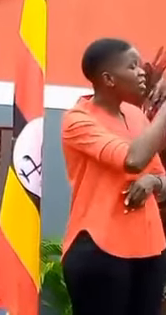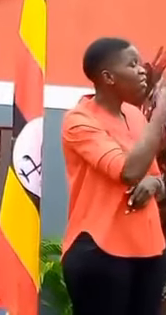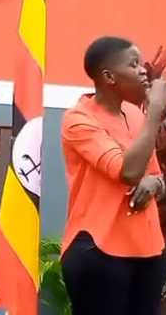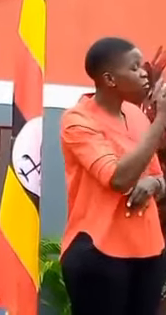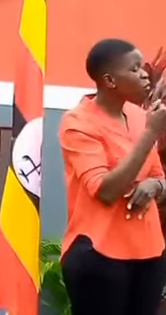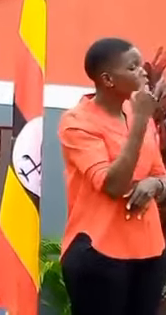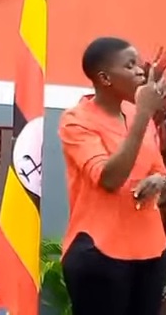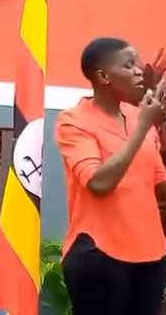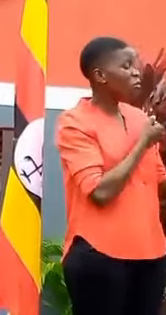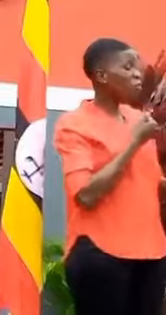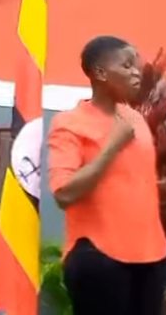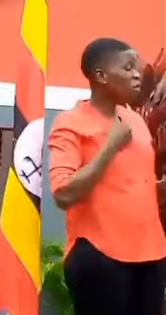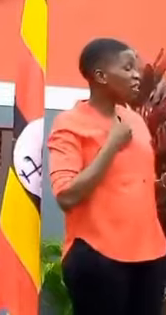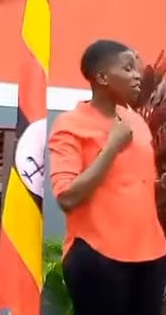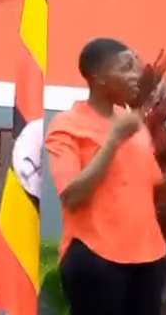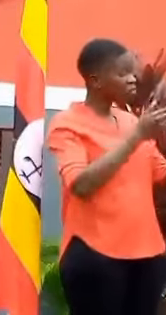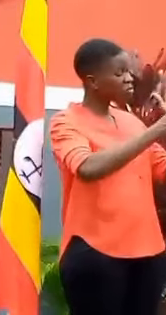omu yali nno omukyala